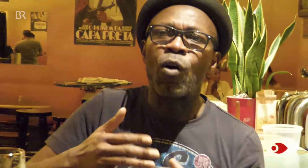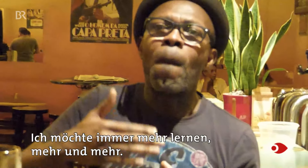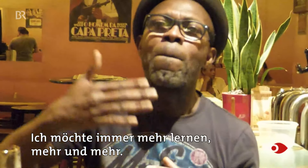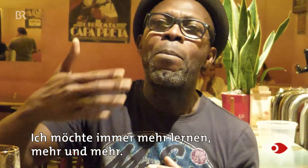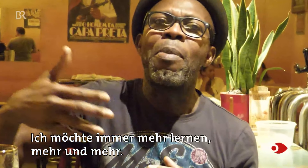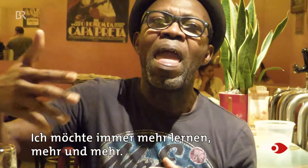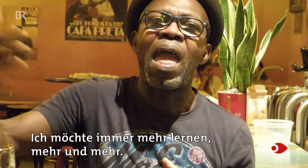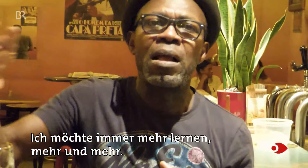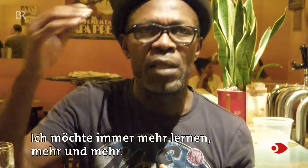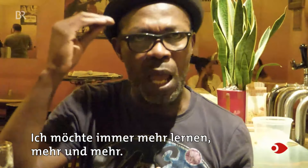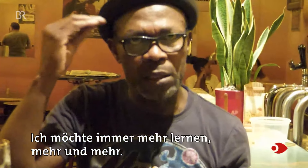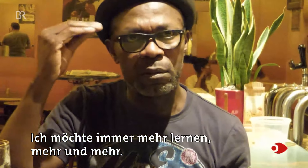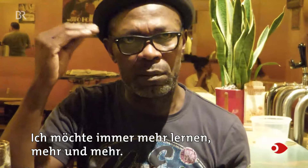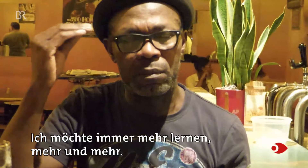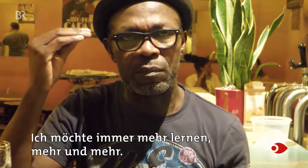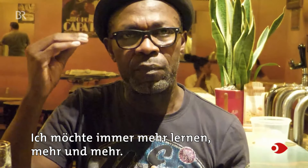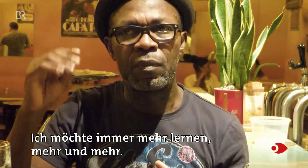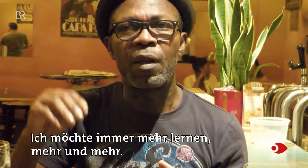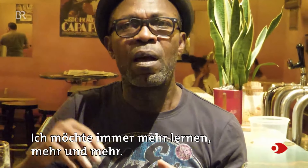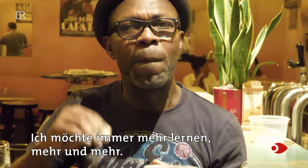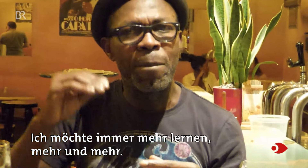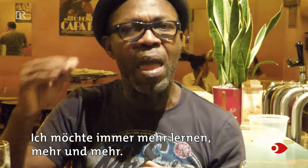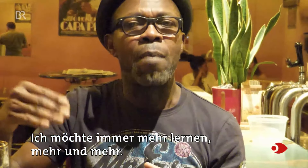Ich möchte immer mehr lernen. Mehr und mehr.